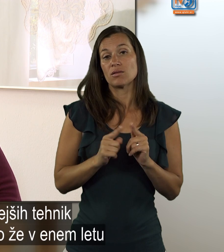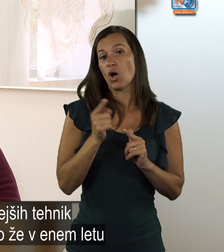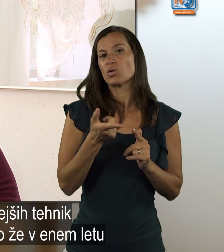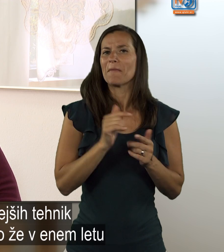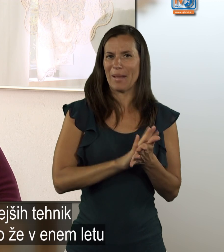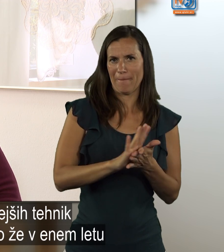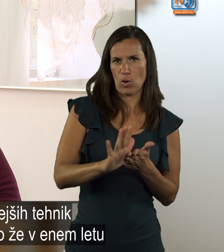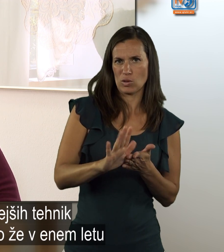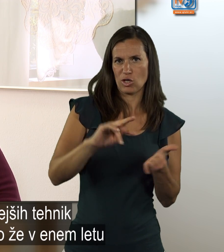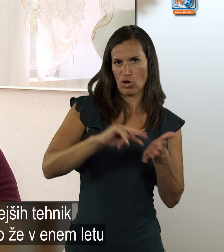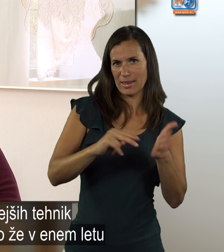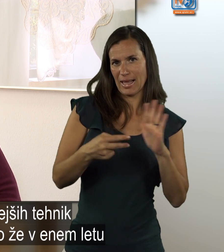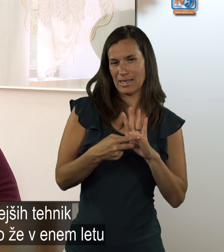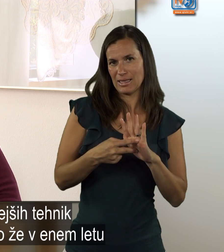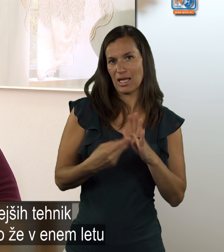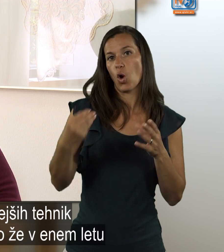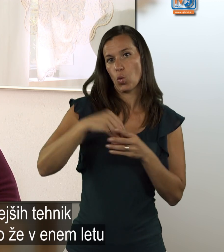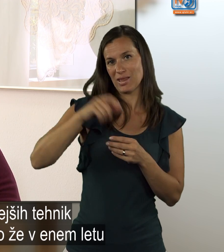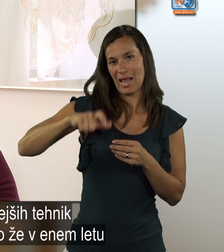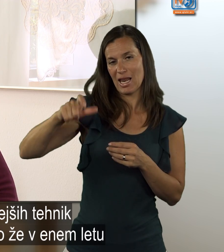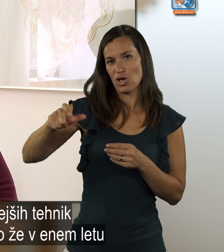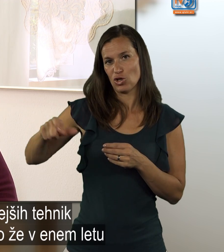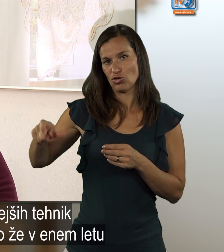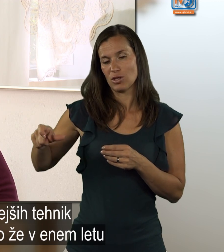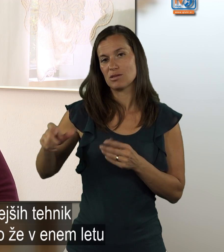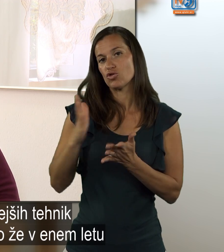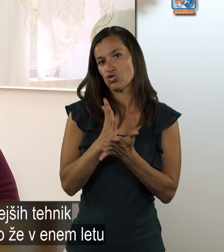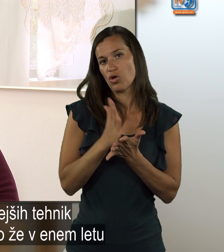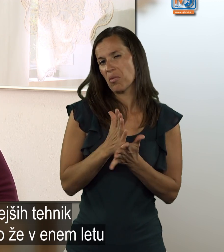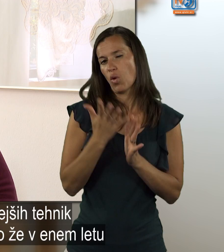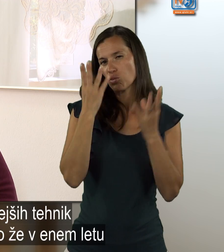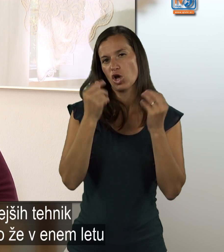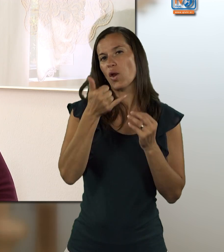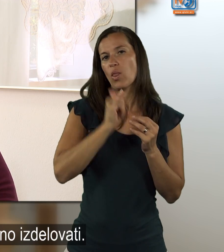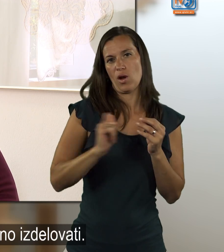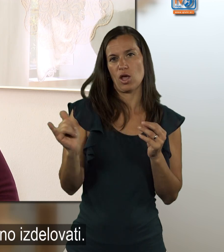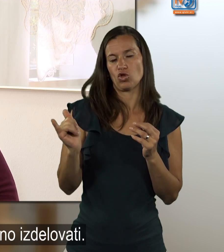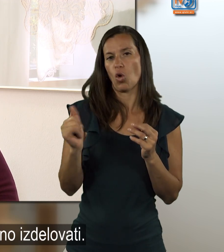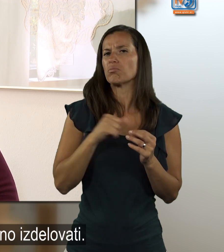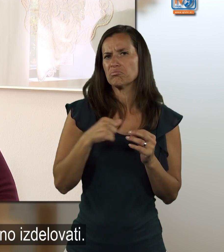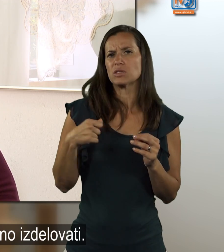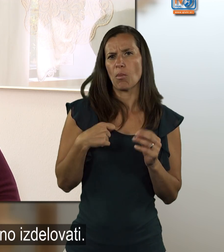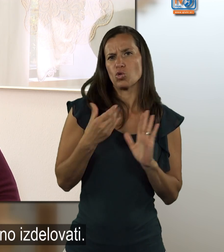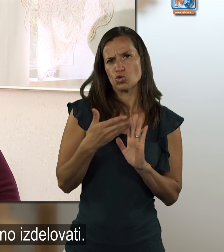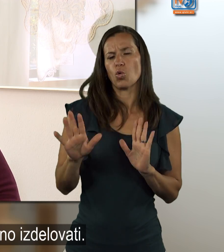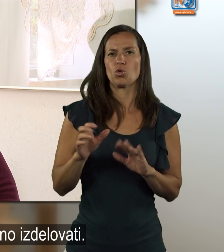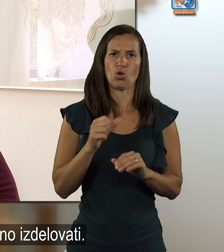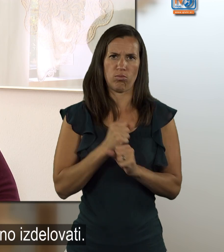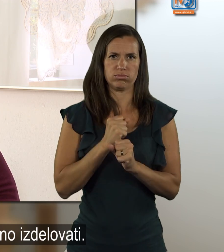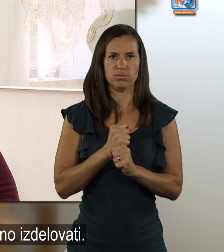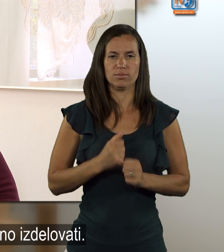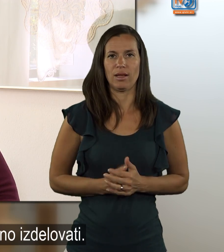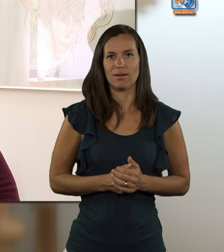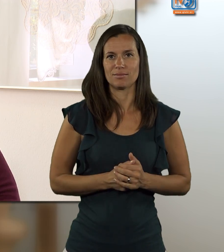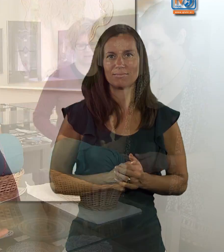da preprostejše tehnike se udeleženke običajno že v enem letu naučijo samostojno